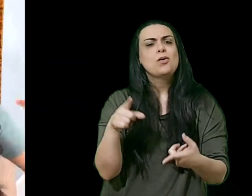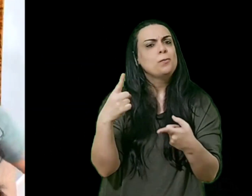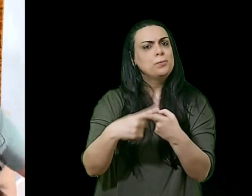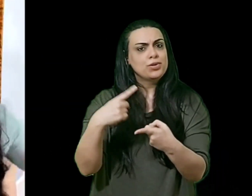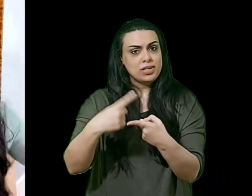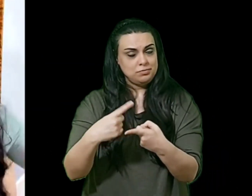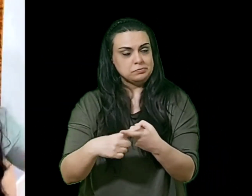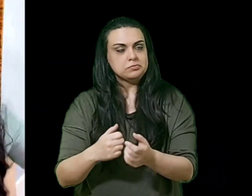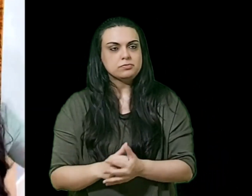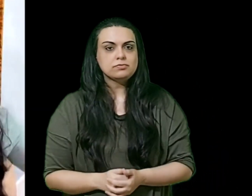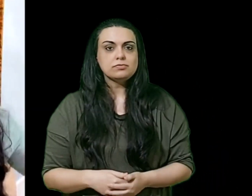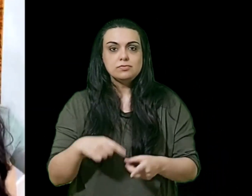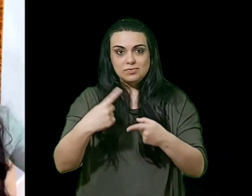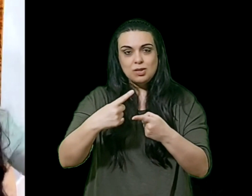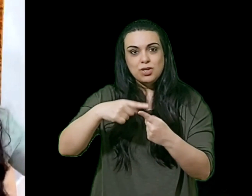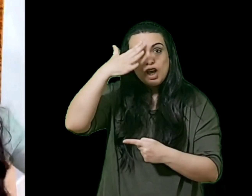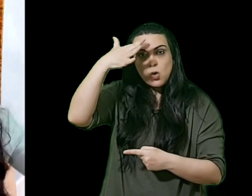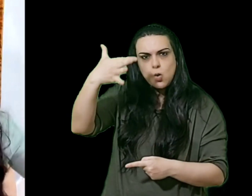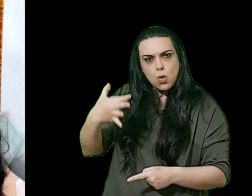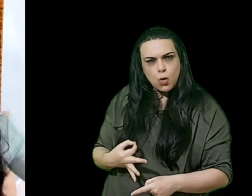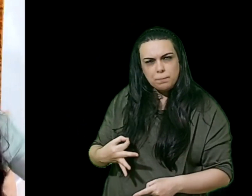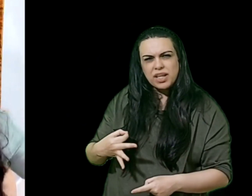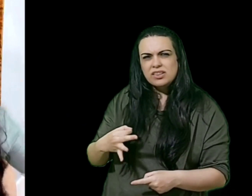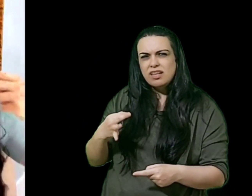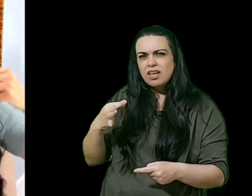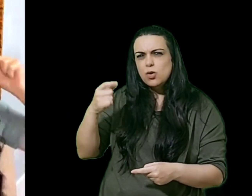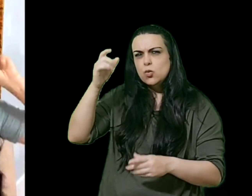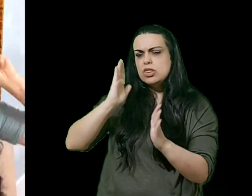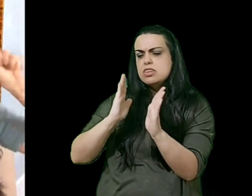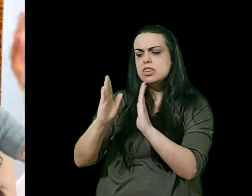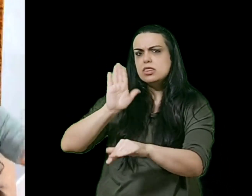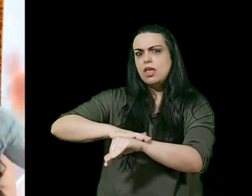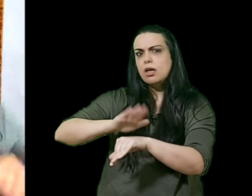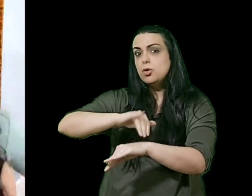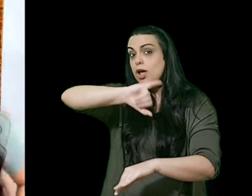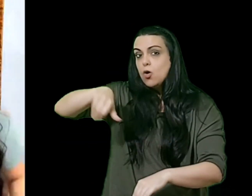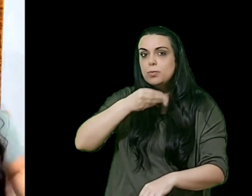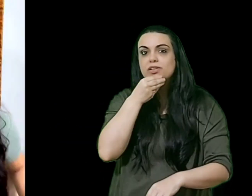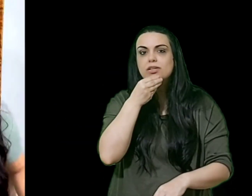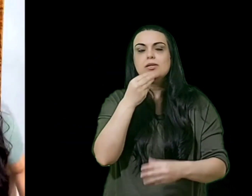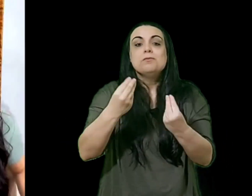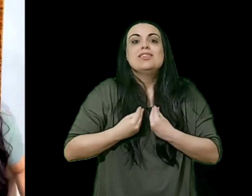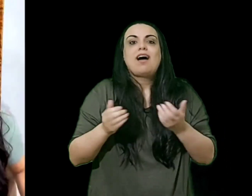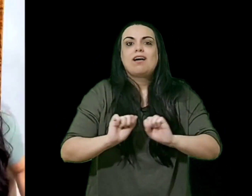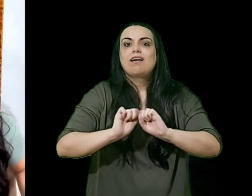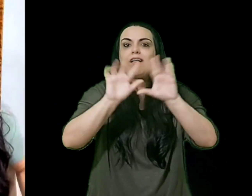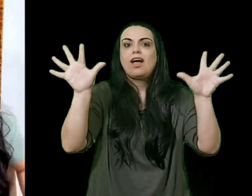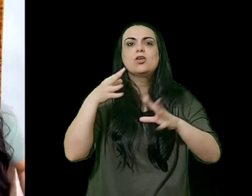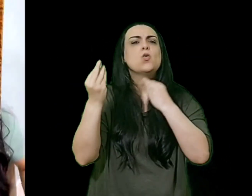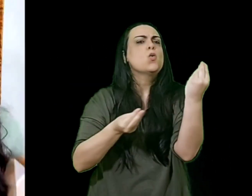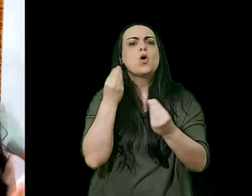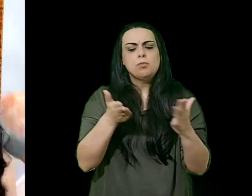Porque compreender o tempo da oportunidade me dá clareza sobre o destino que eu preciso seguir.